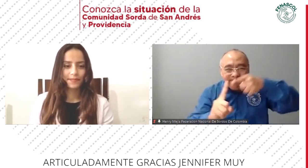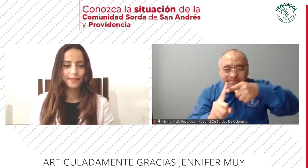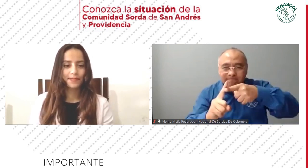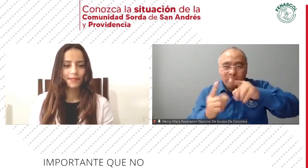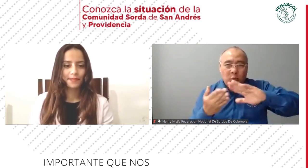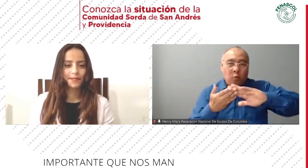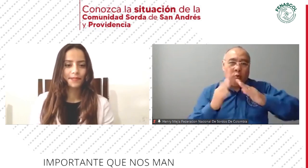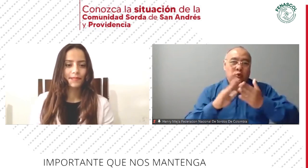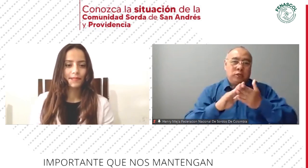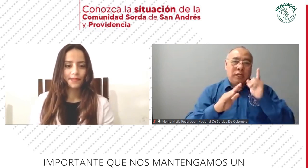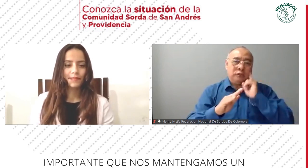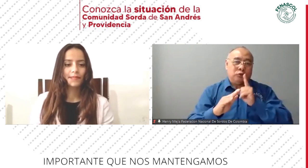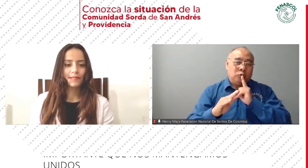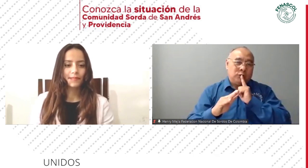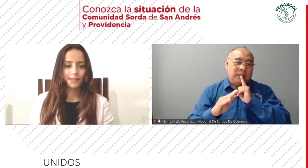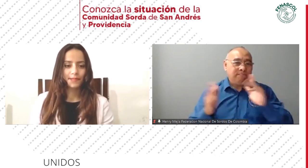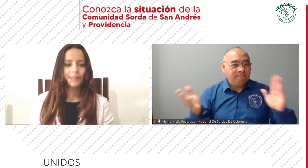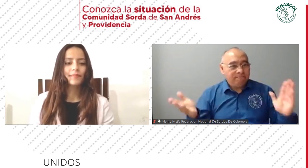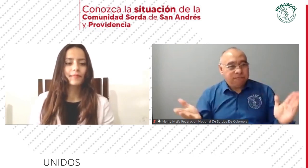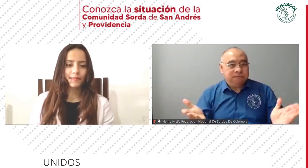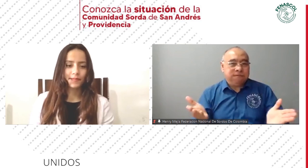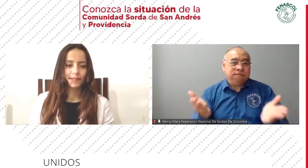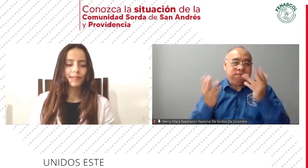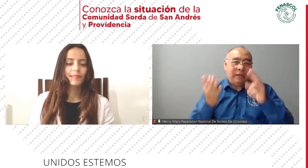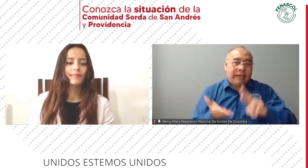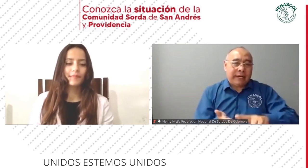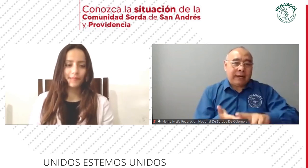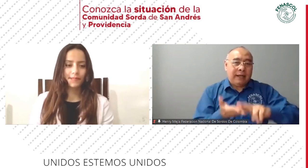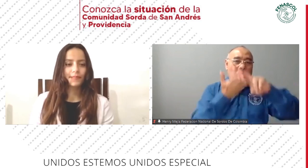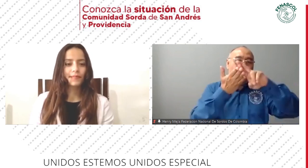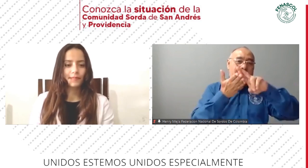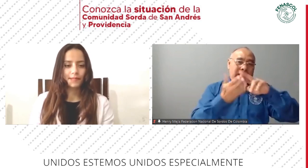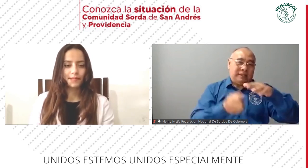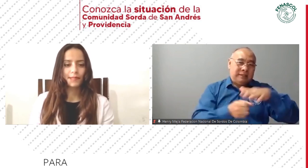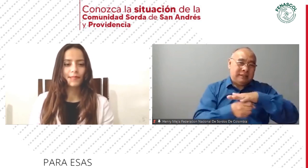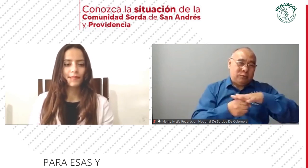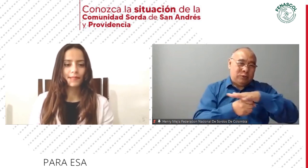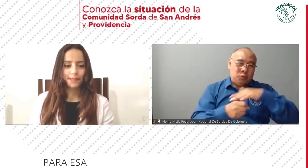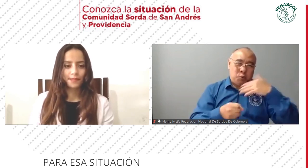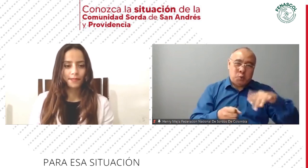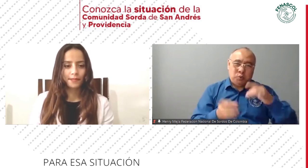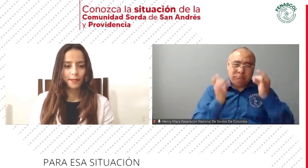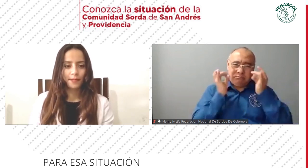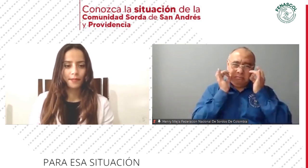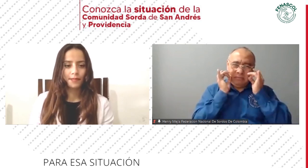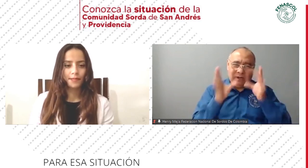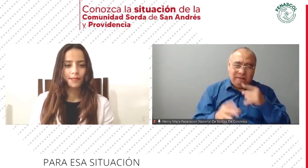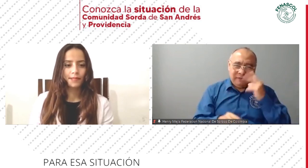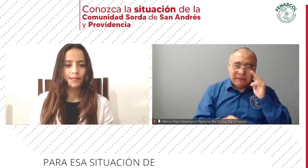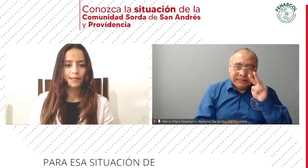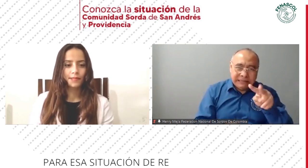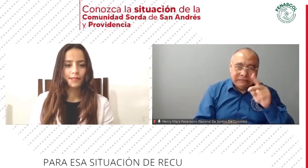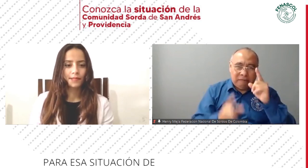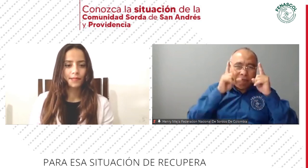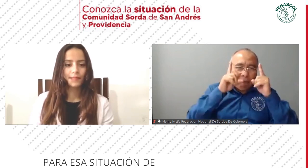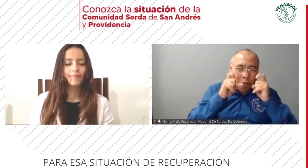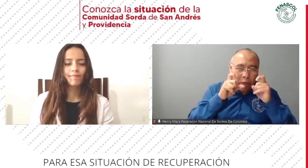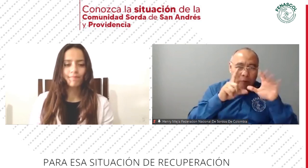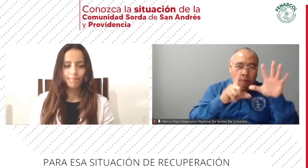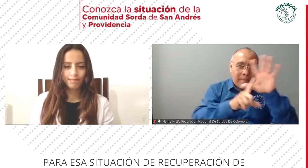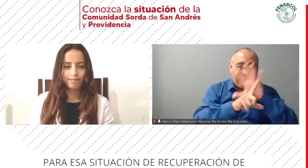que nos mantengamos unidos que estemos unidos especialmente para esa situación de recuperación